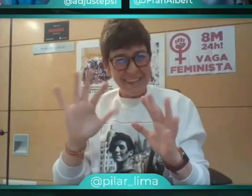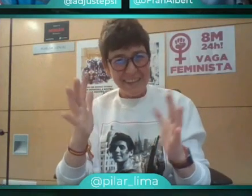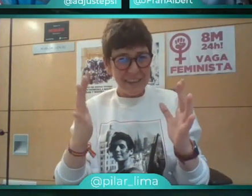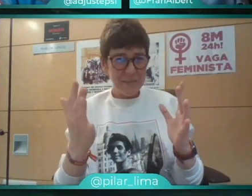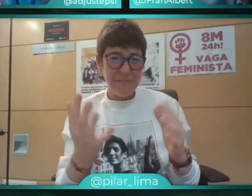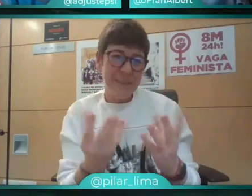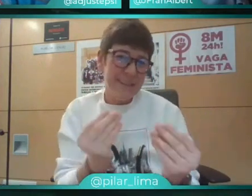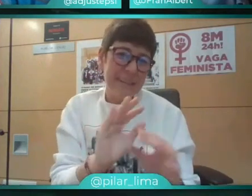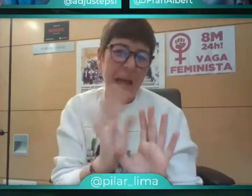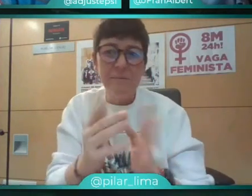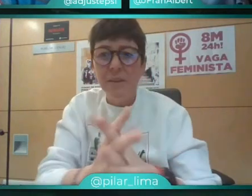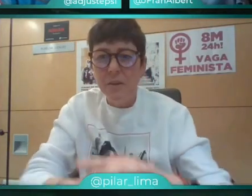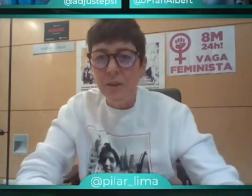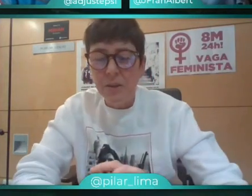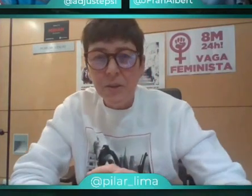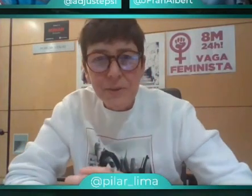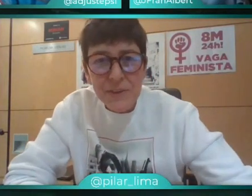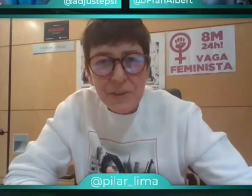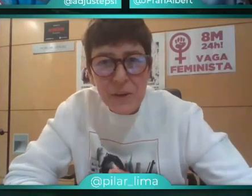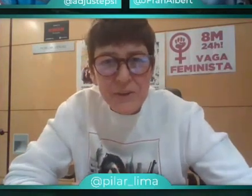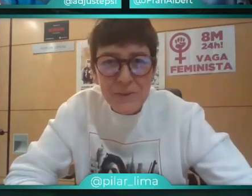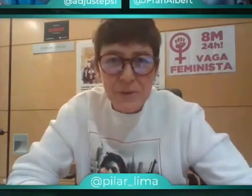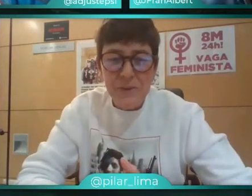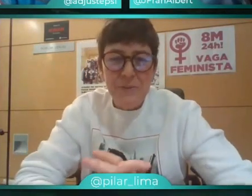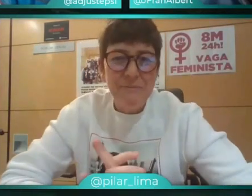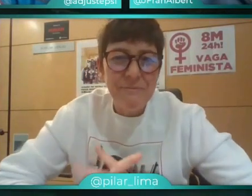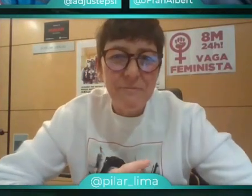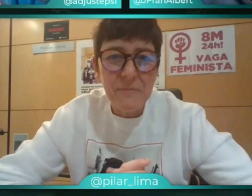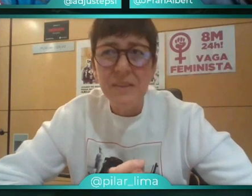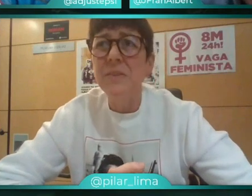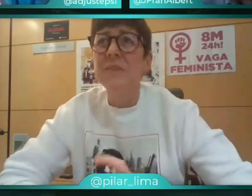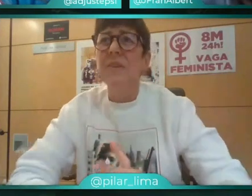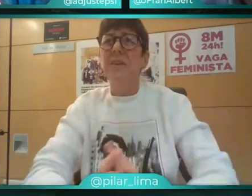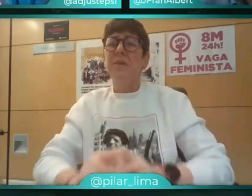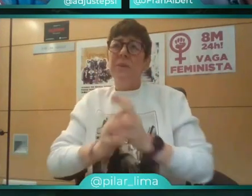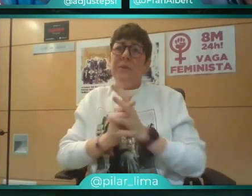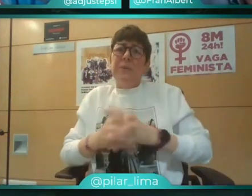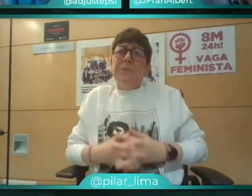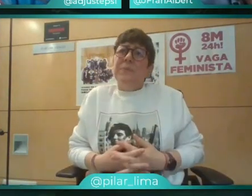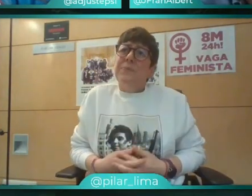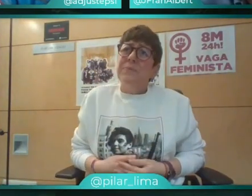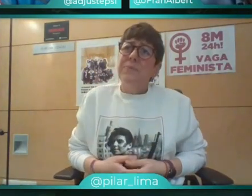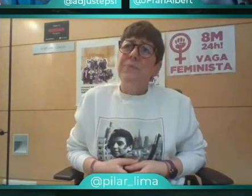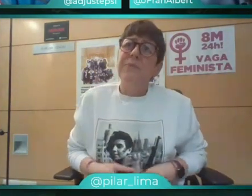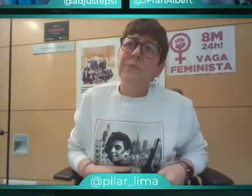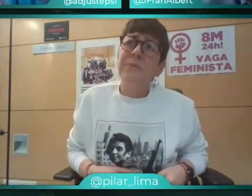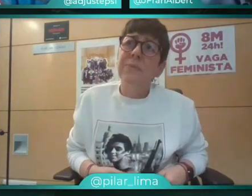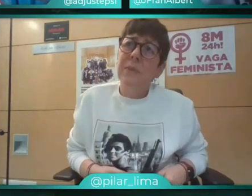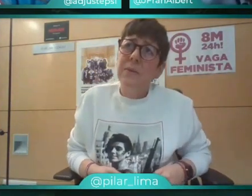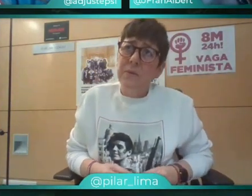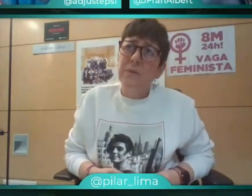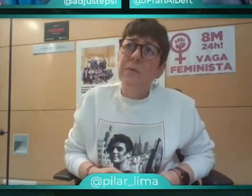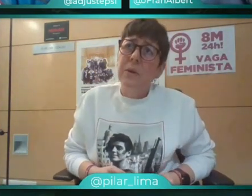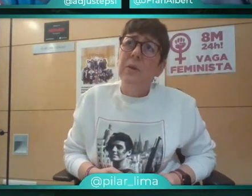su clase política por decirlo de alguna forma sí sí sí sí sí sí sí está claro No el tema de los políticos de